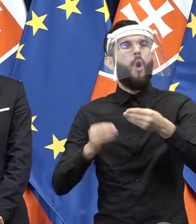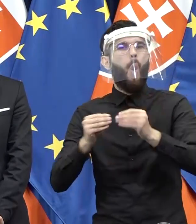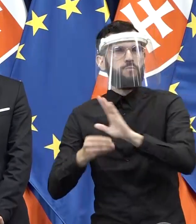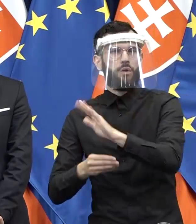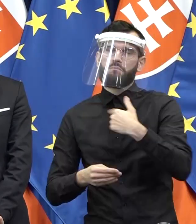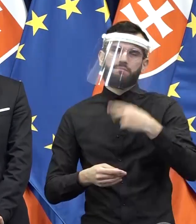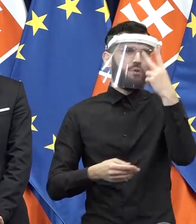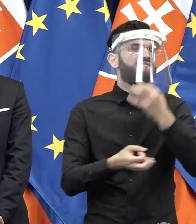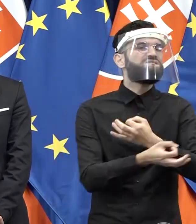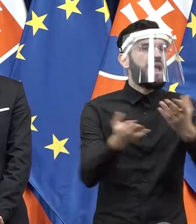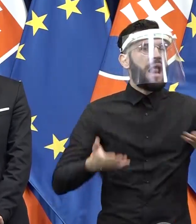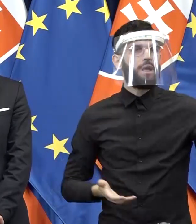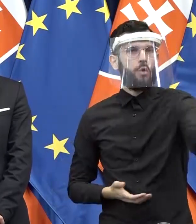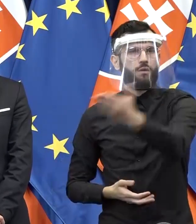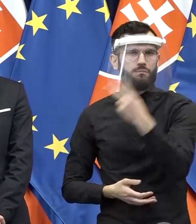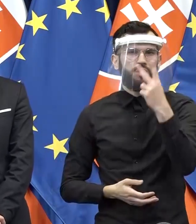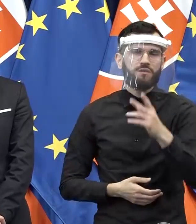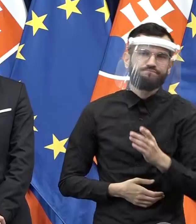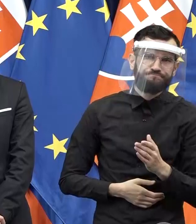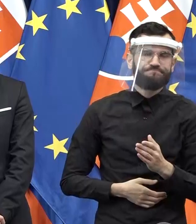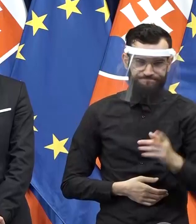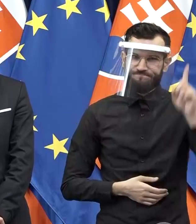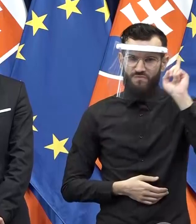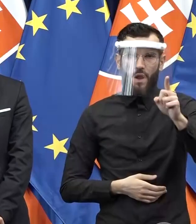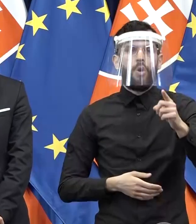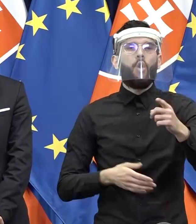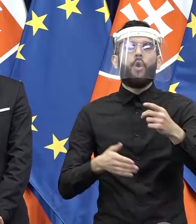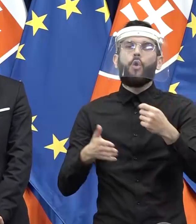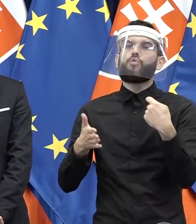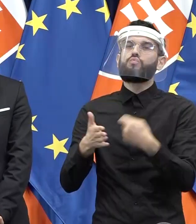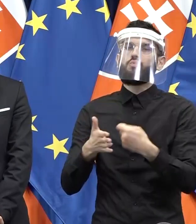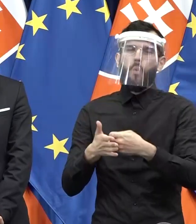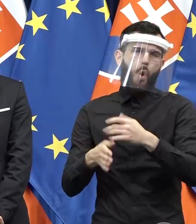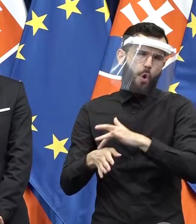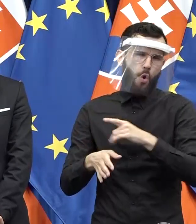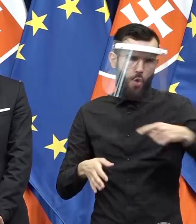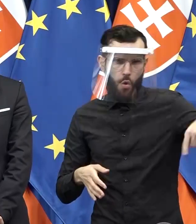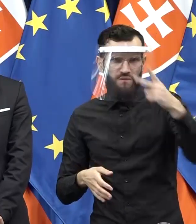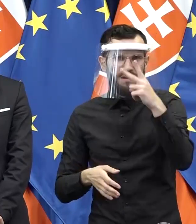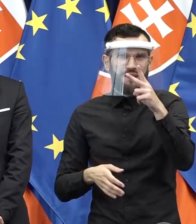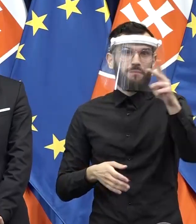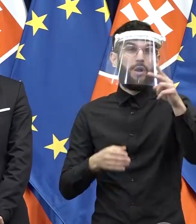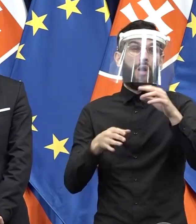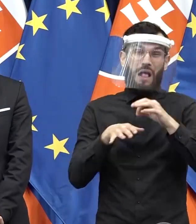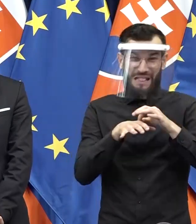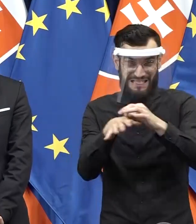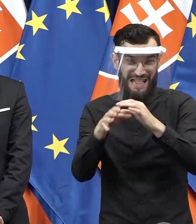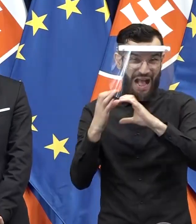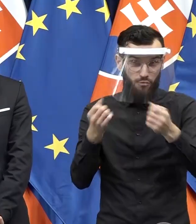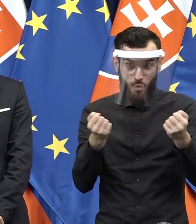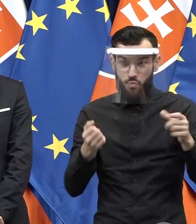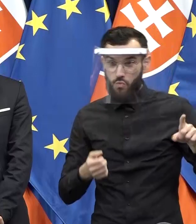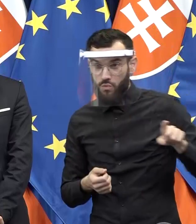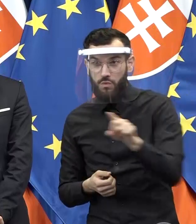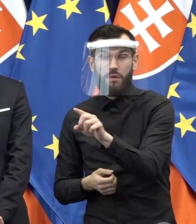verejný záujem a ten je v tom duchu, aby keď už ide dôchodca mestskou hromadnou dopravou do obchodu, tak aby mal